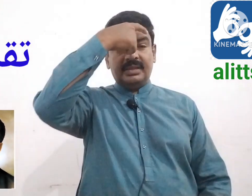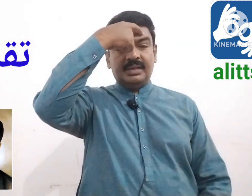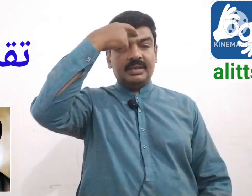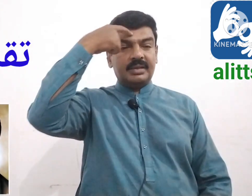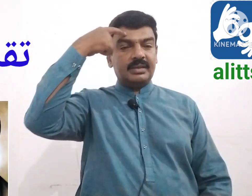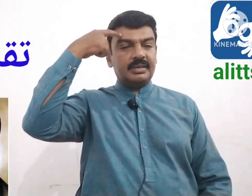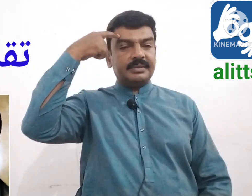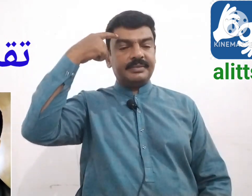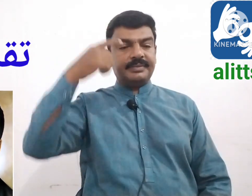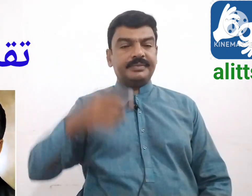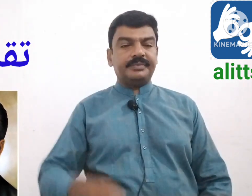तकदीर,